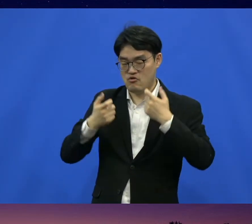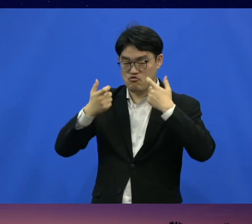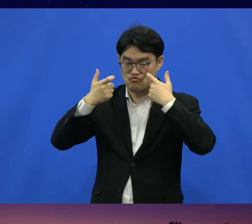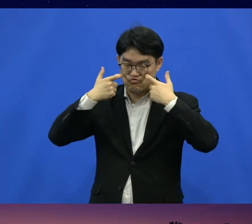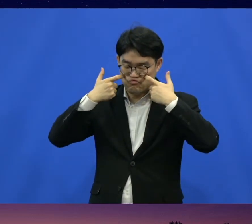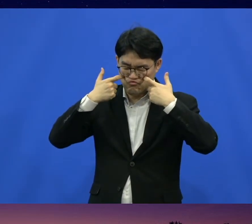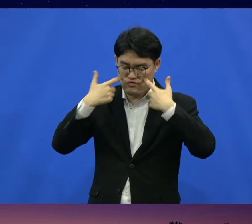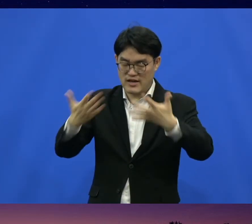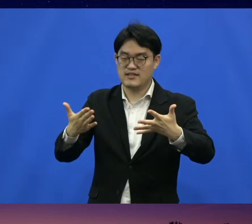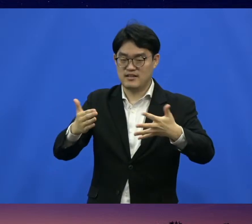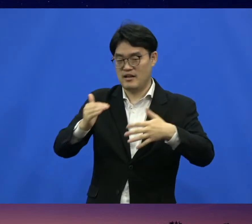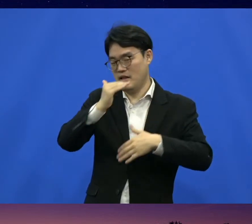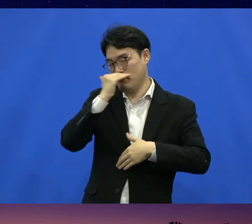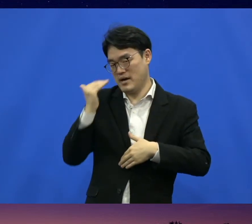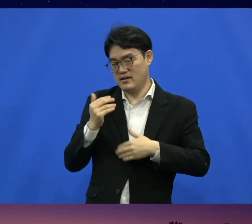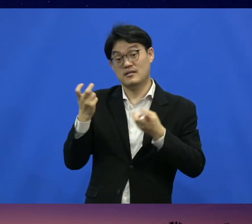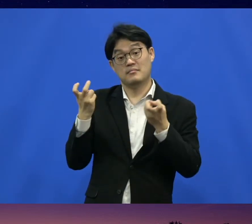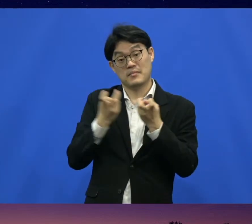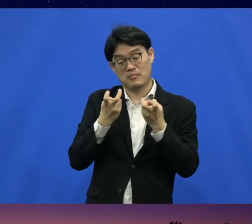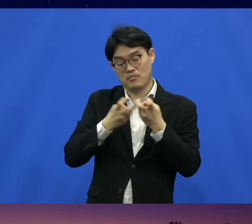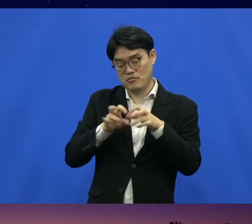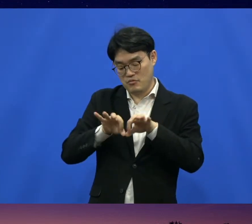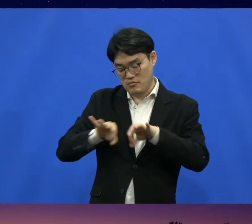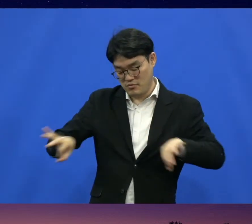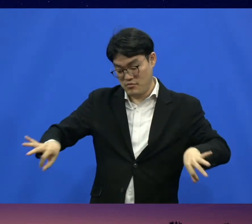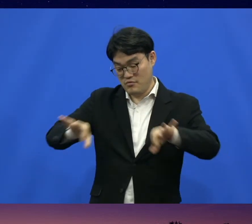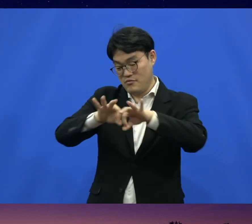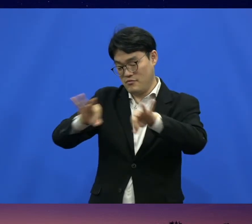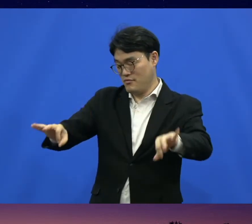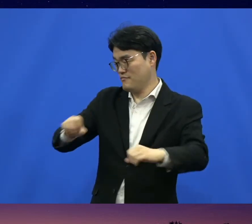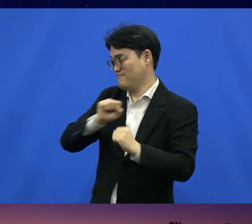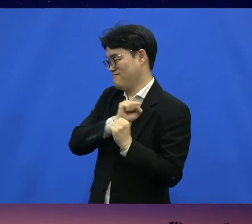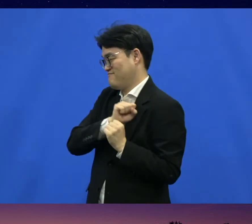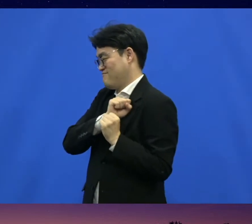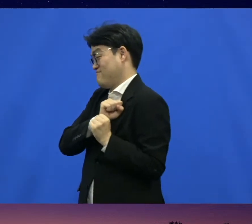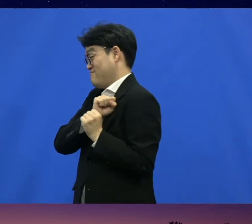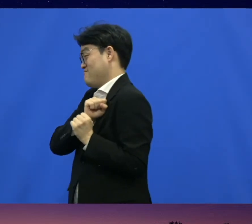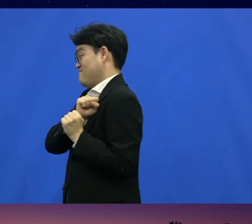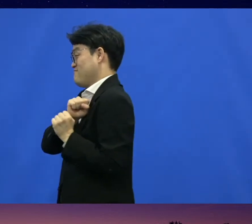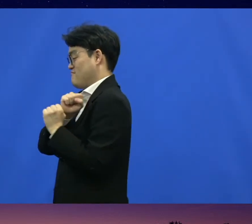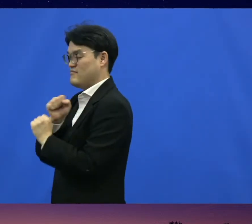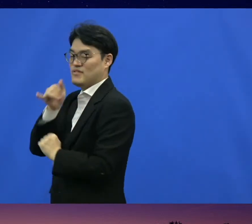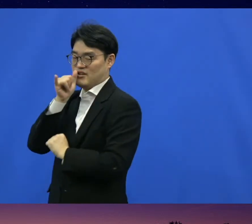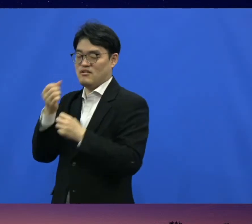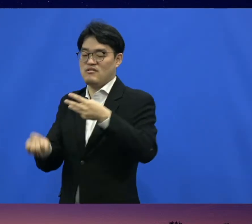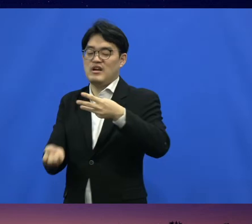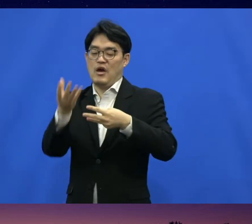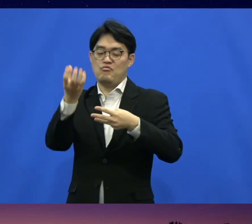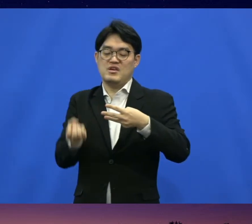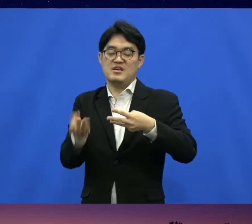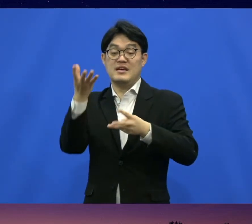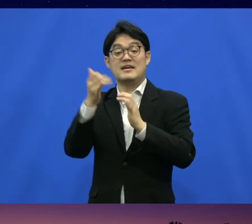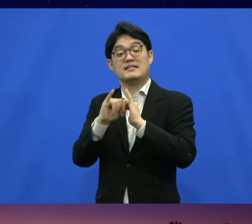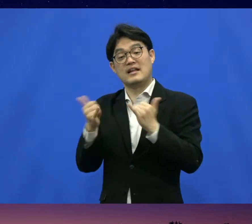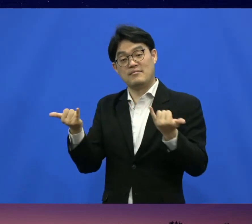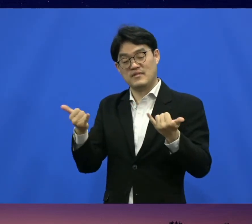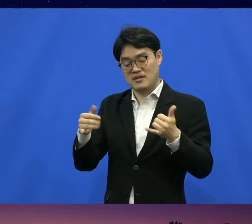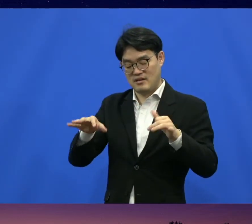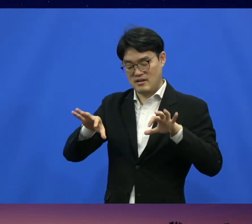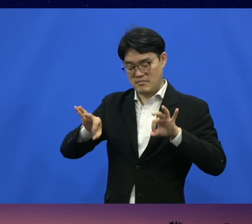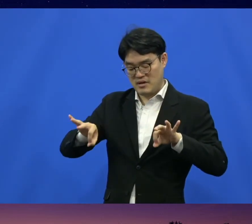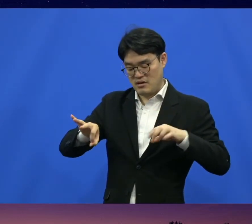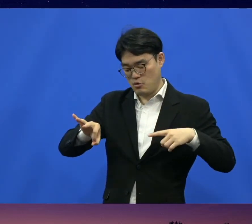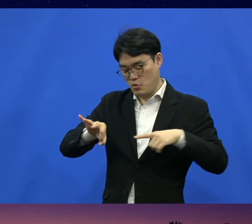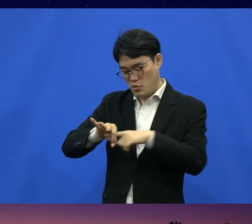옮기는 모습을 볼 수 있어. 말씀을 따라했다는 거. 레위 자손이 채로 하나님의 궤를 깨어서 맨